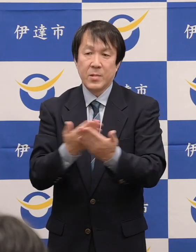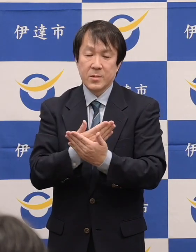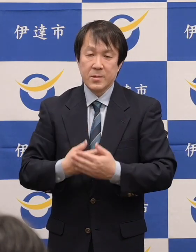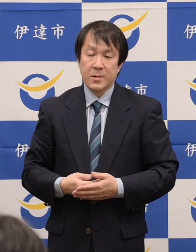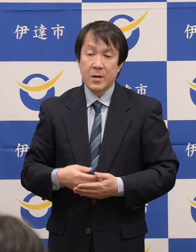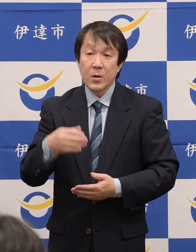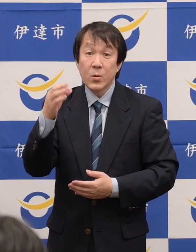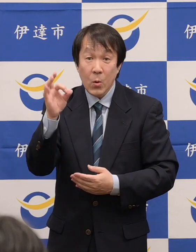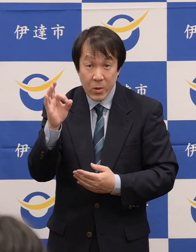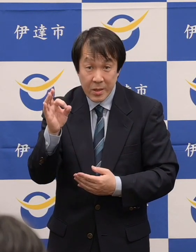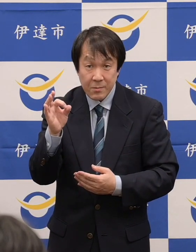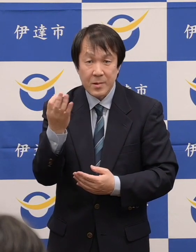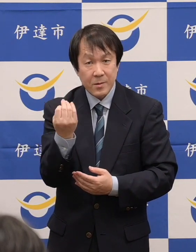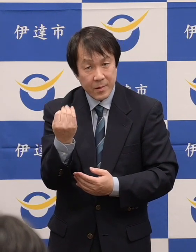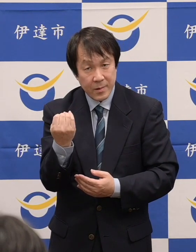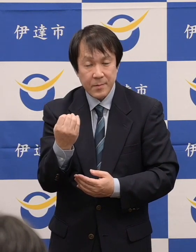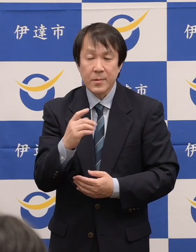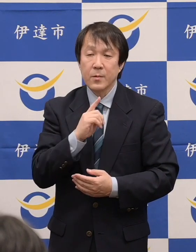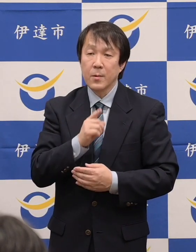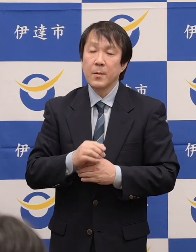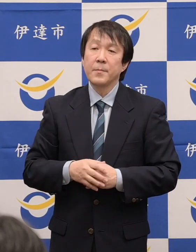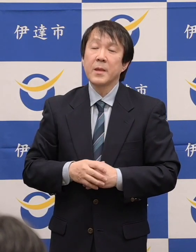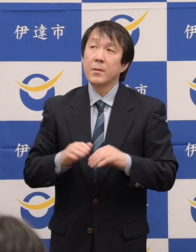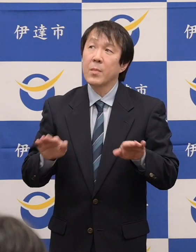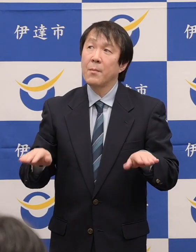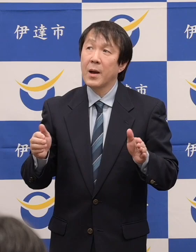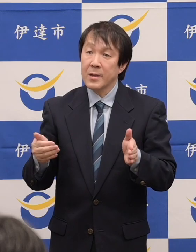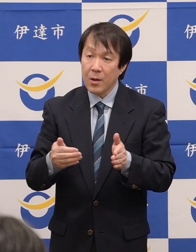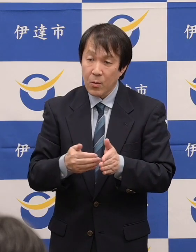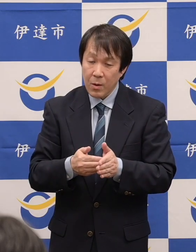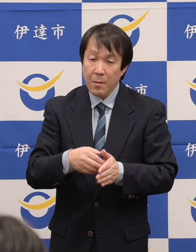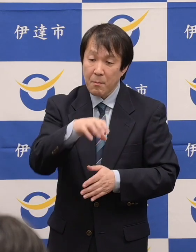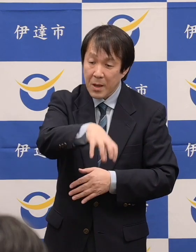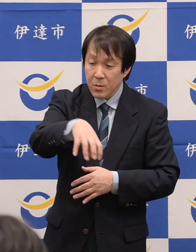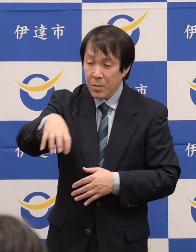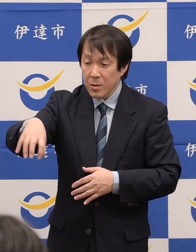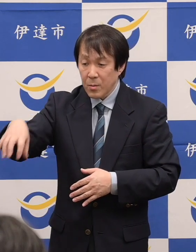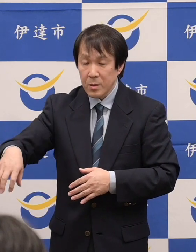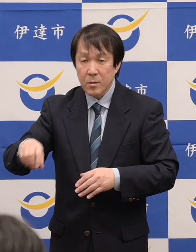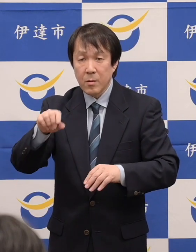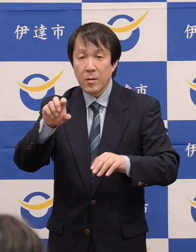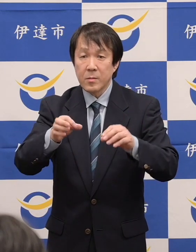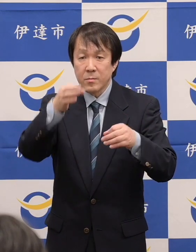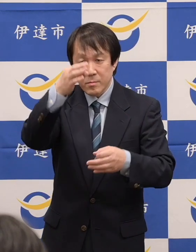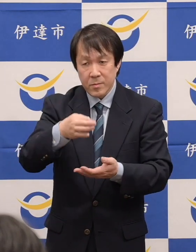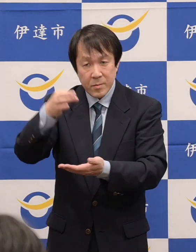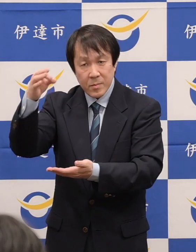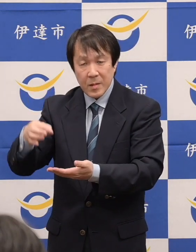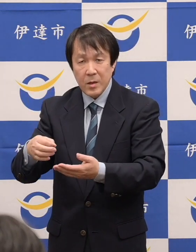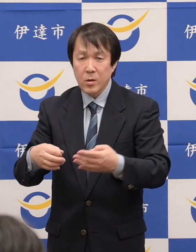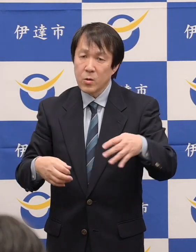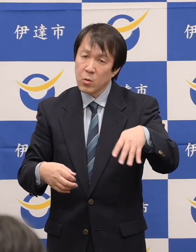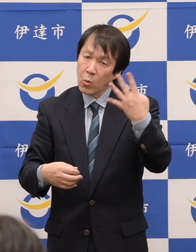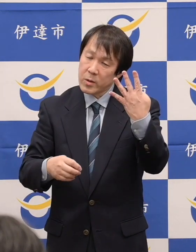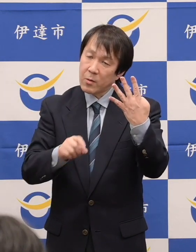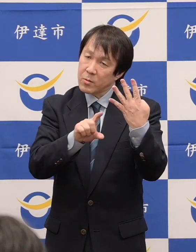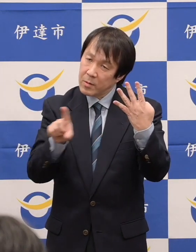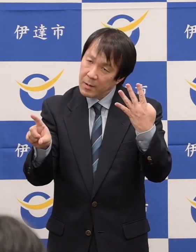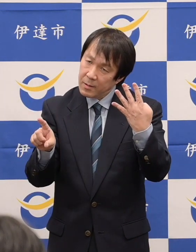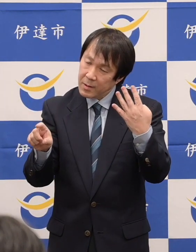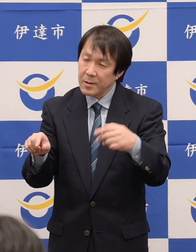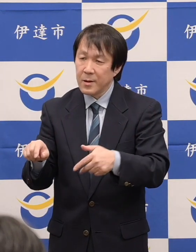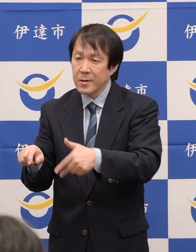料金ですが、今までですね、路線ごとに違っていたんですが、400円から700円となっており